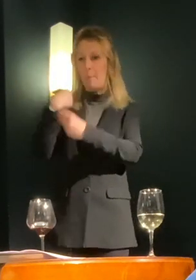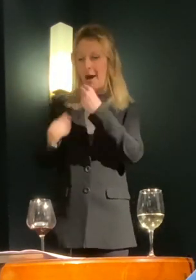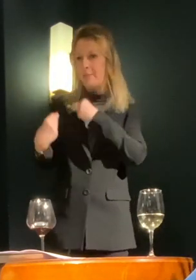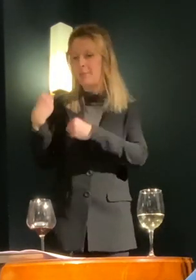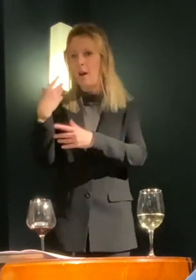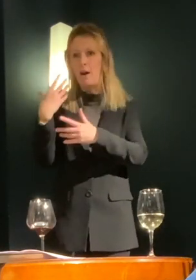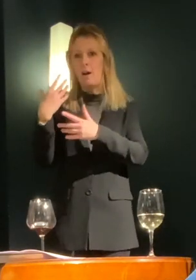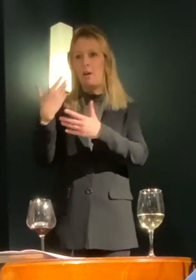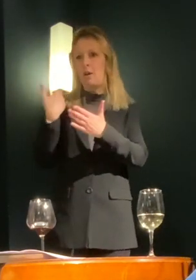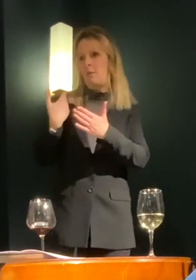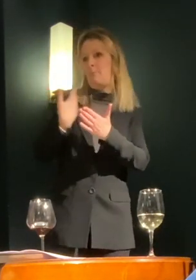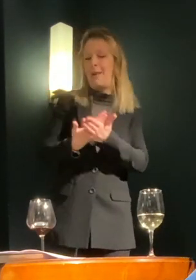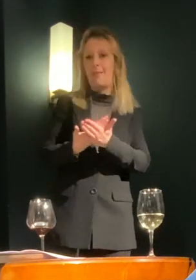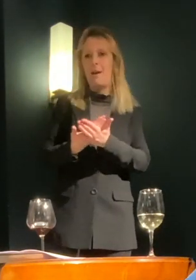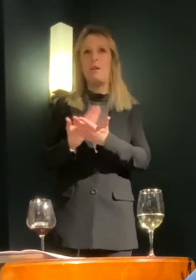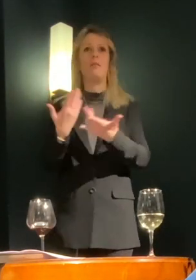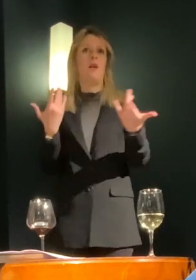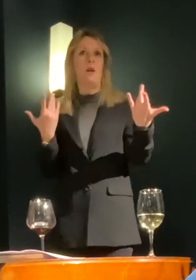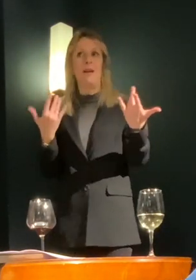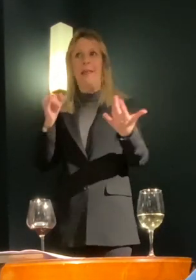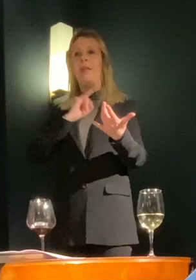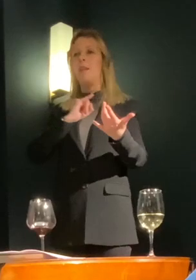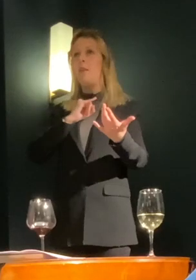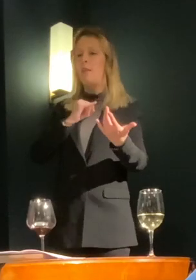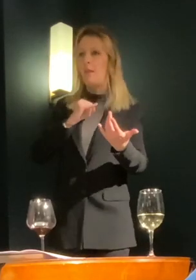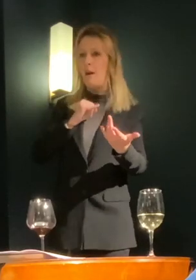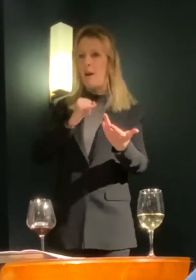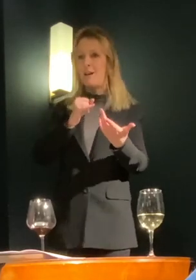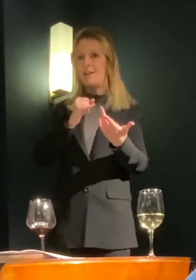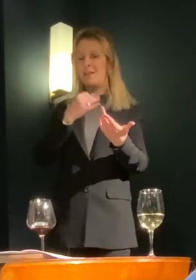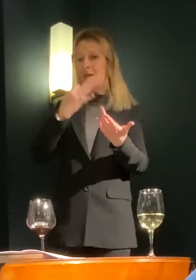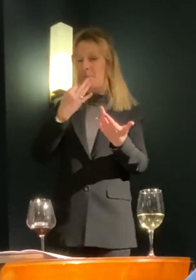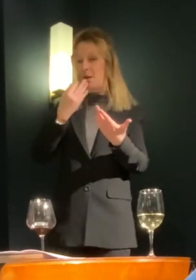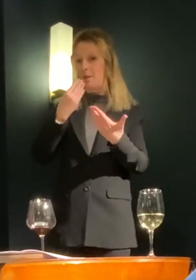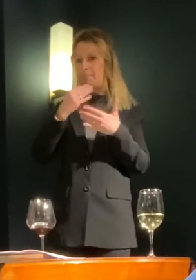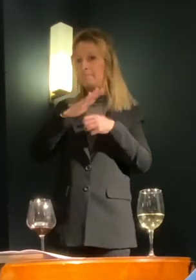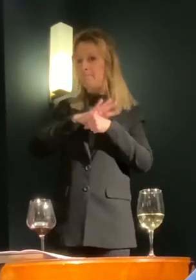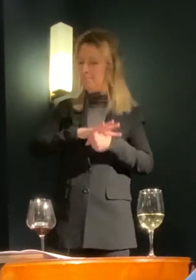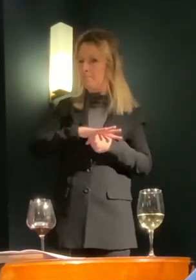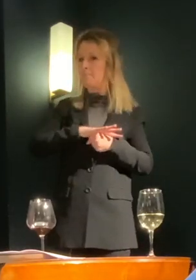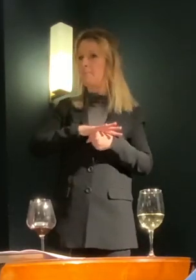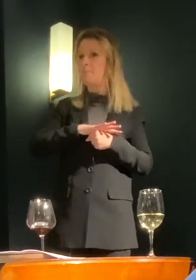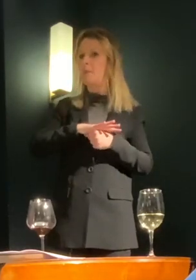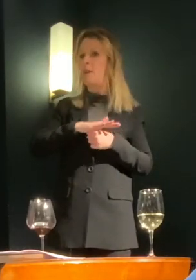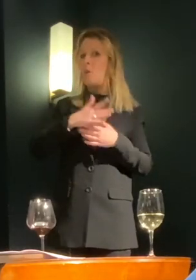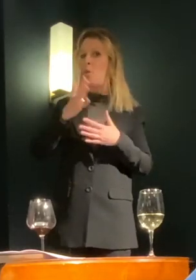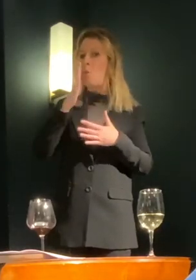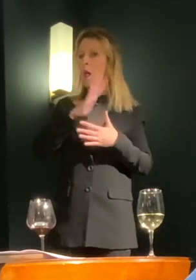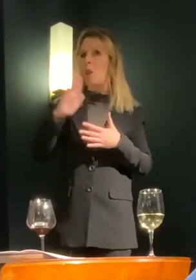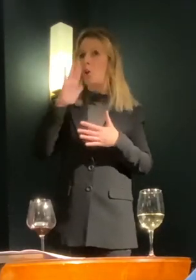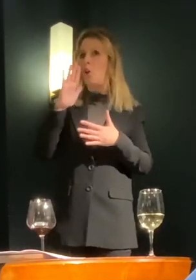non mettere a fuoco il fatto che appunto la sua identità, che è sempre stata, potrebbe essere stata compromessa perché